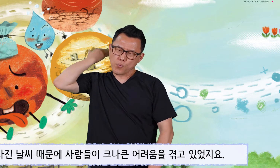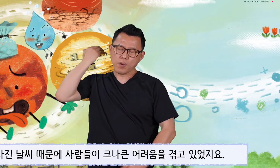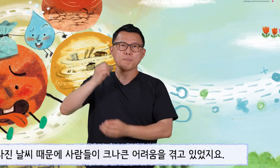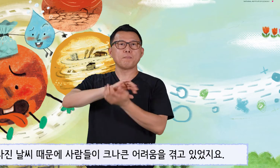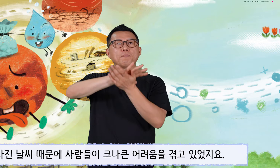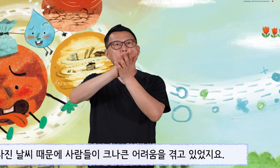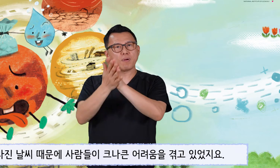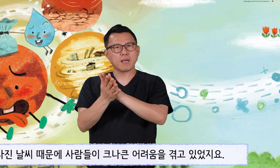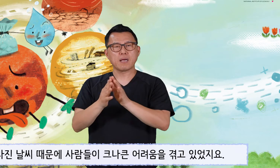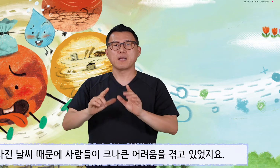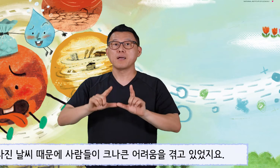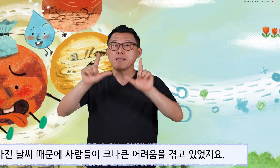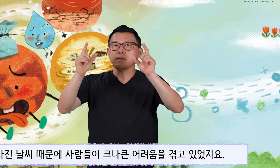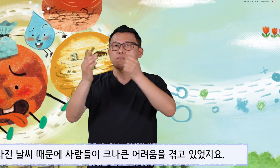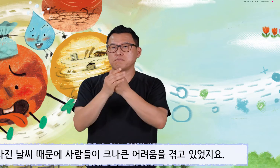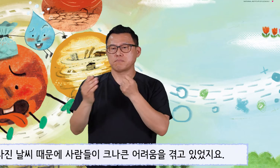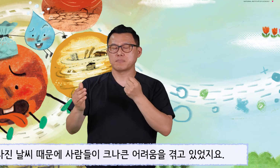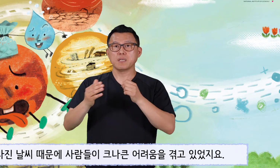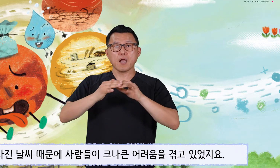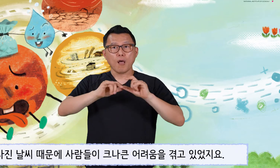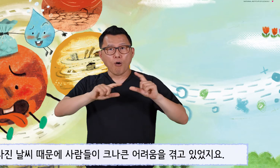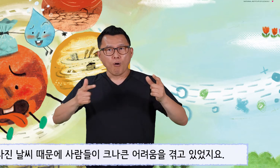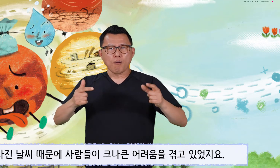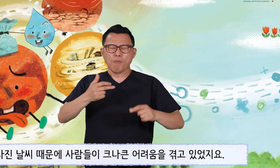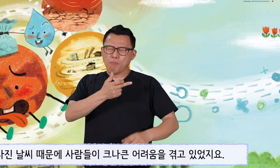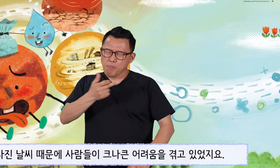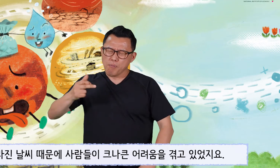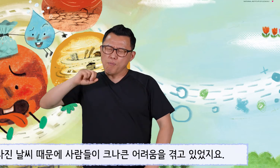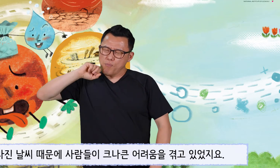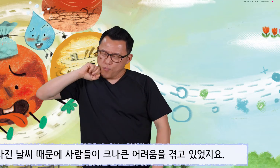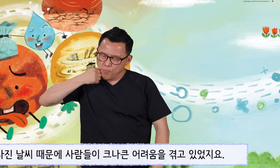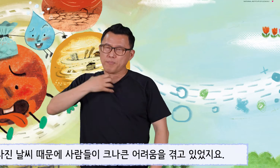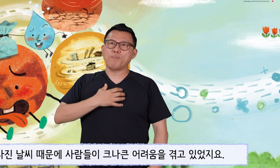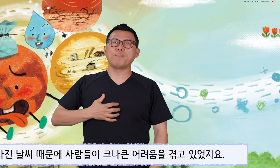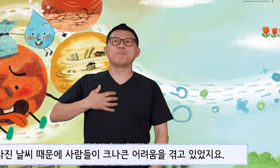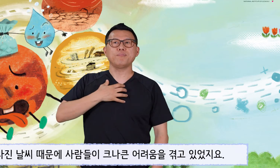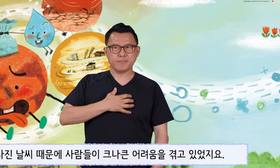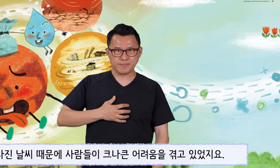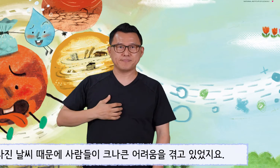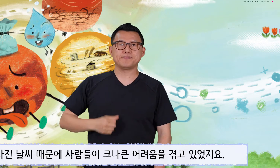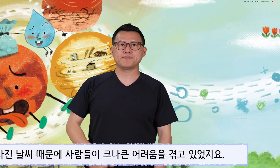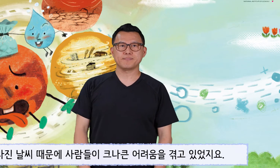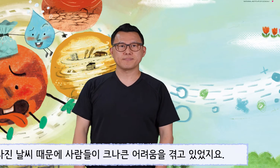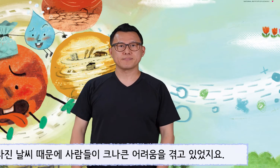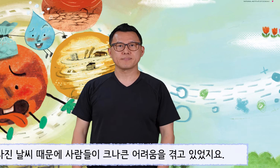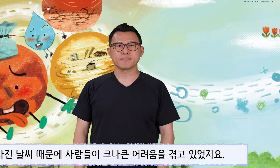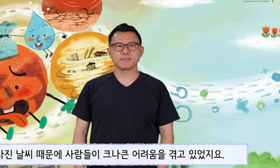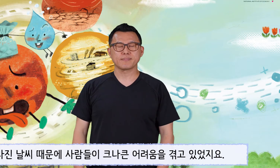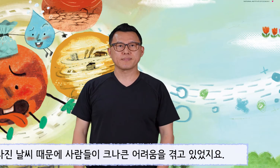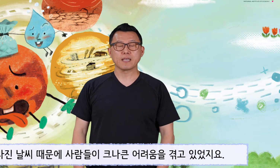달라진 날씨 때문에 사람들이 크나큰 어려움을 겪고 있었지요.